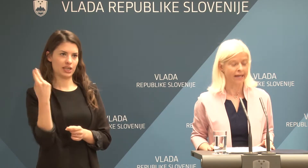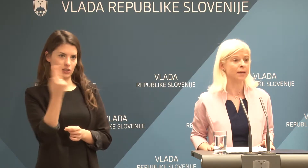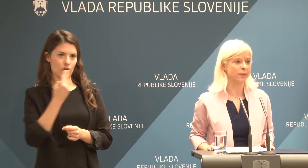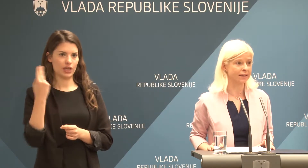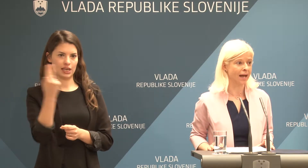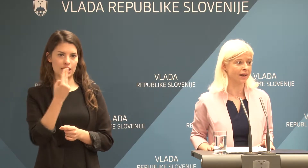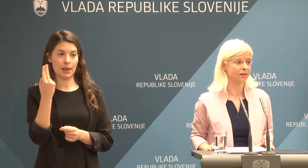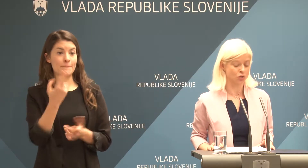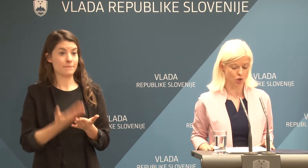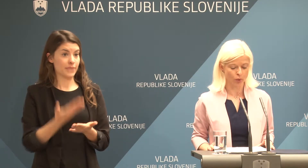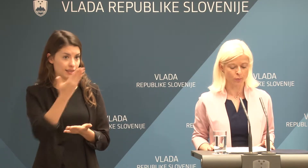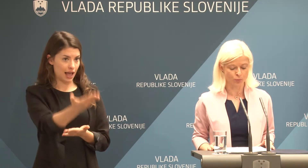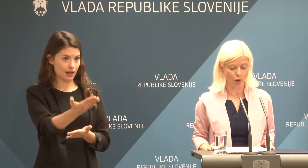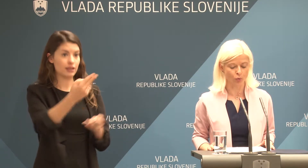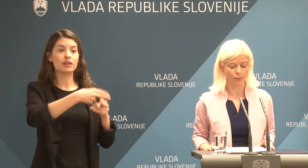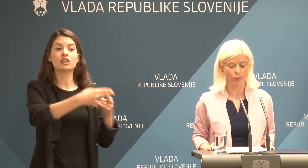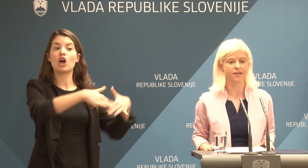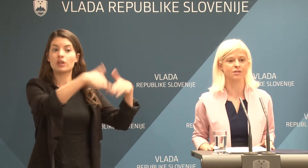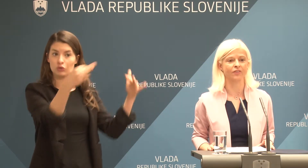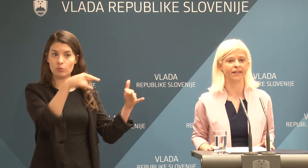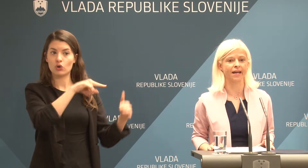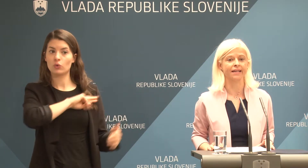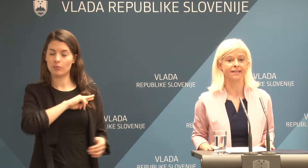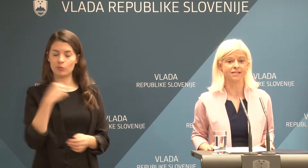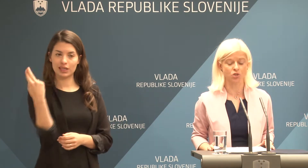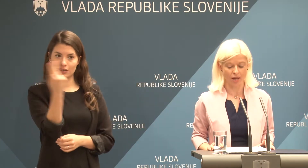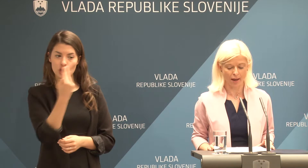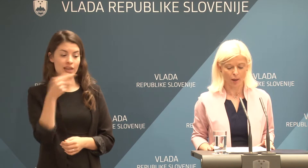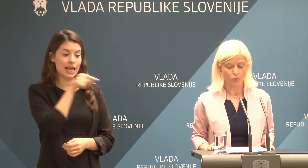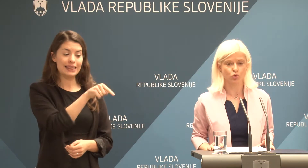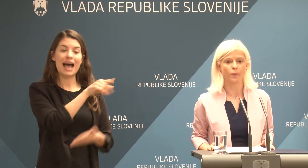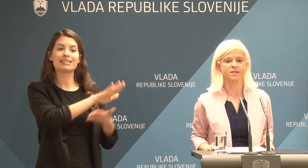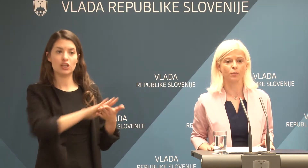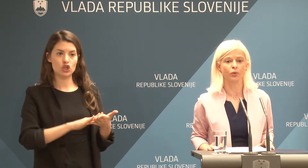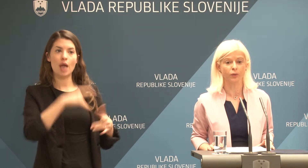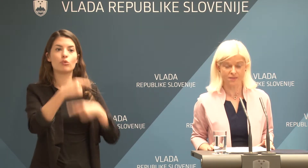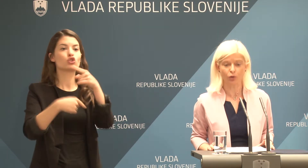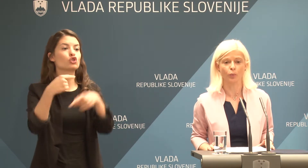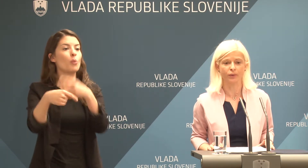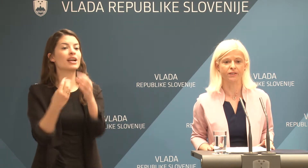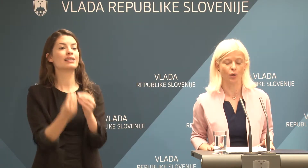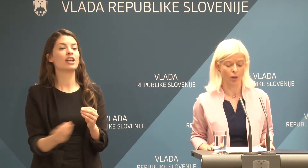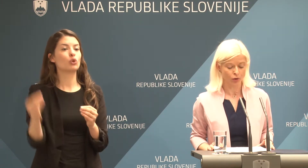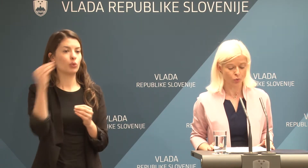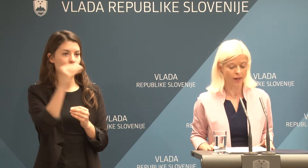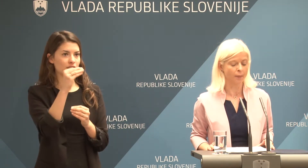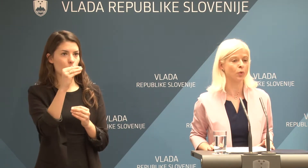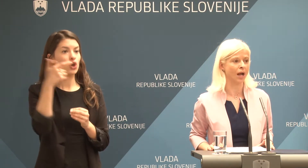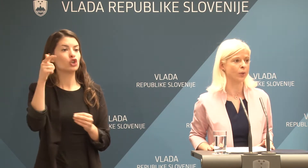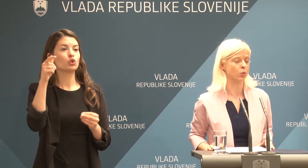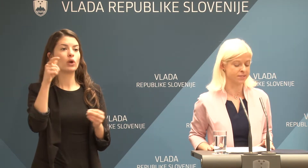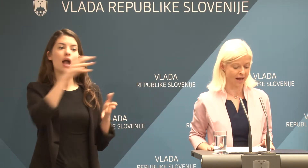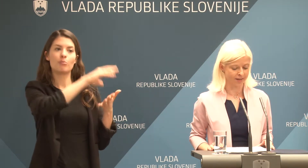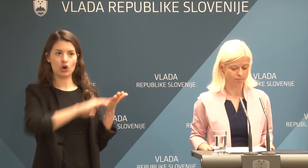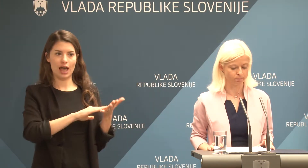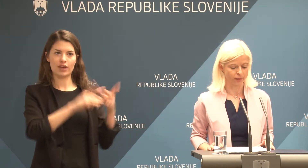Slovenije in predlaga Državnemu zboru Republike Slovenije, da začne postopek za dopolnitev drugega